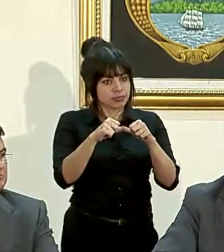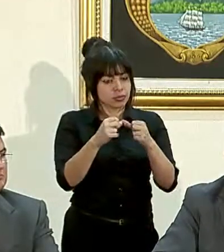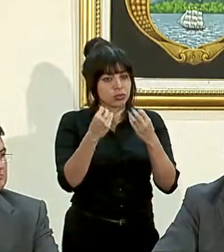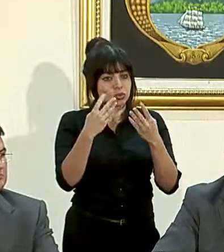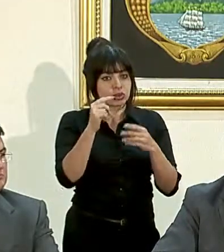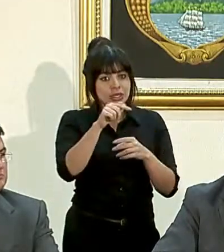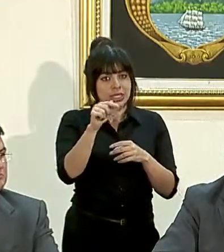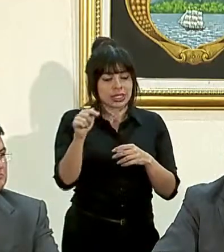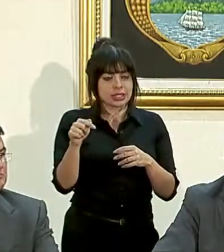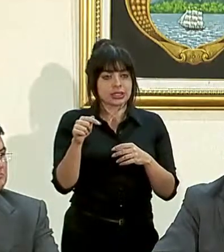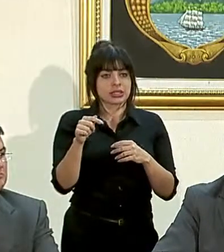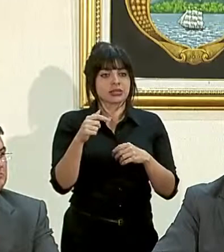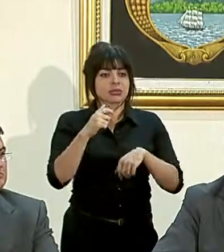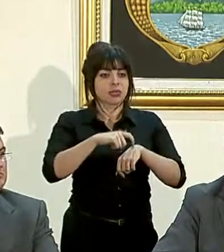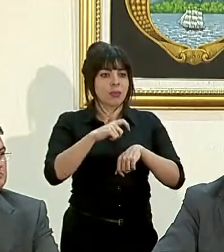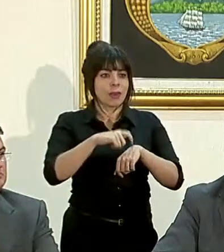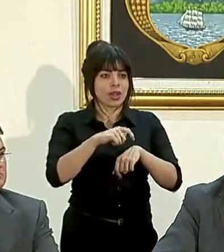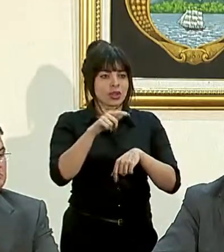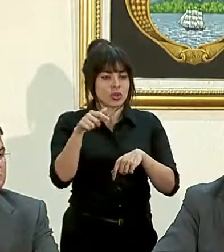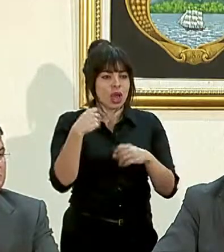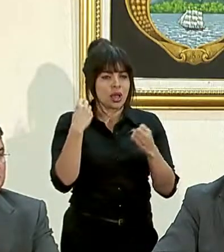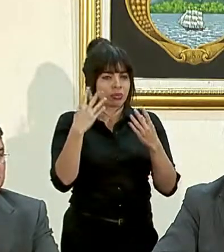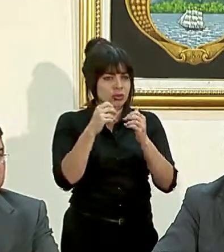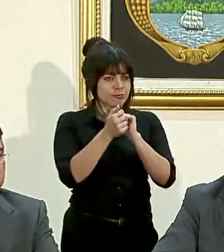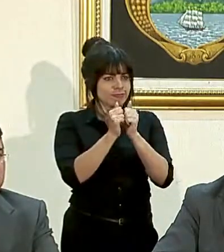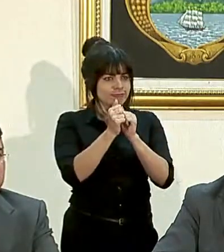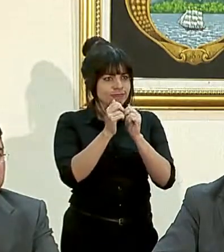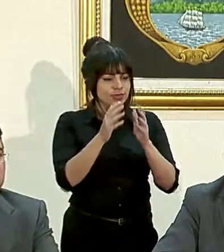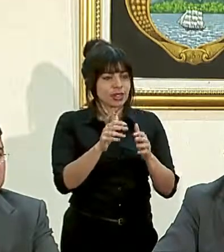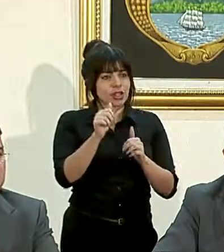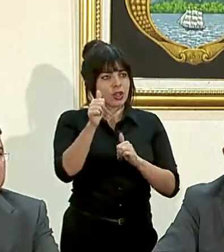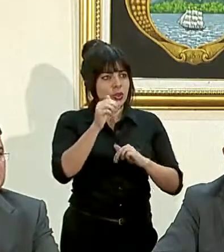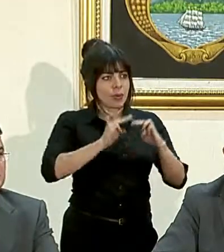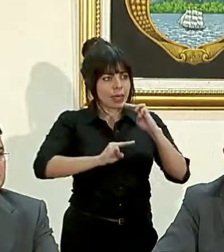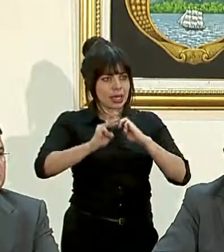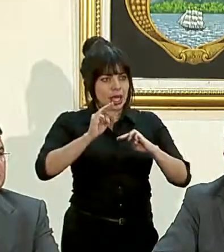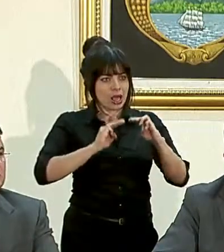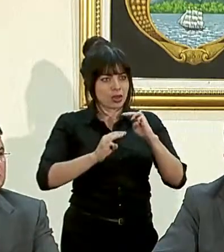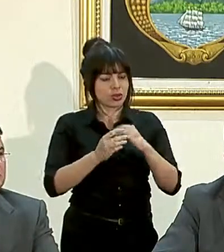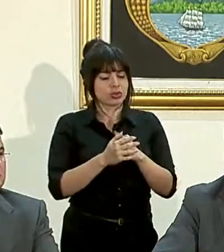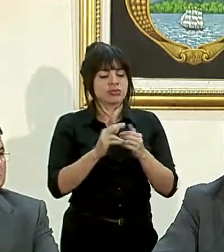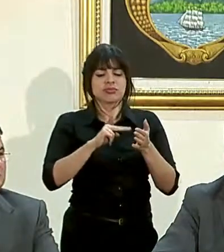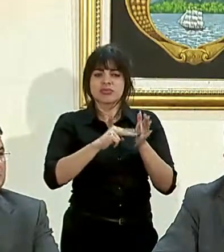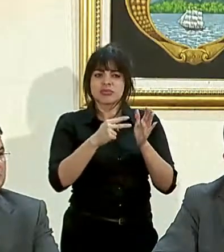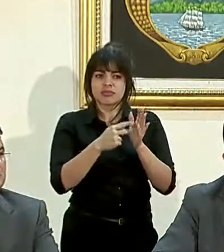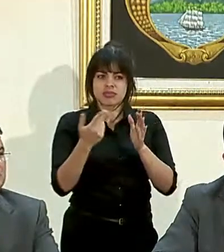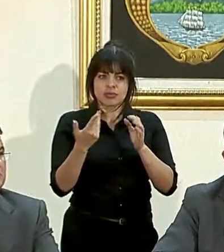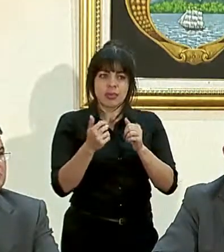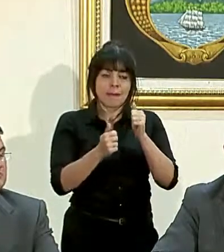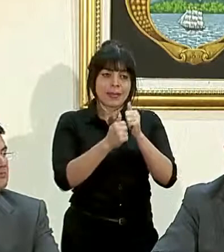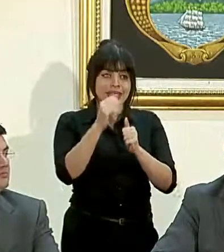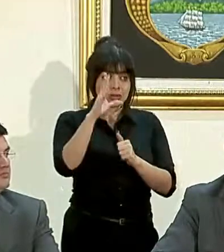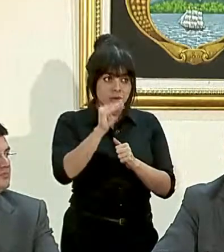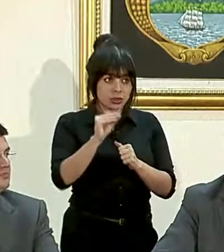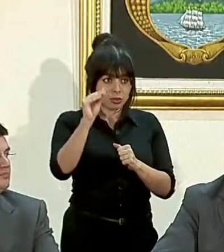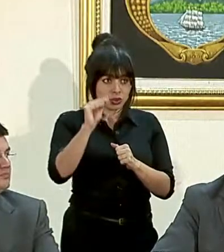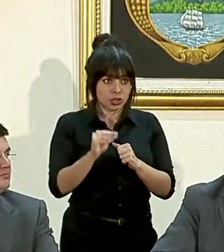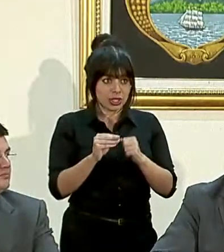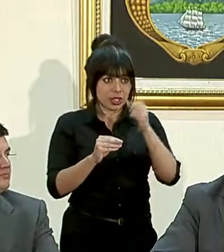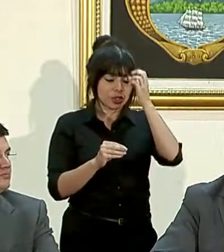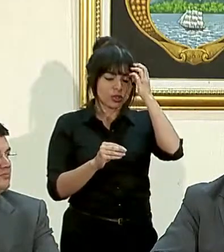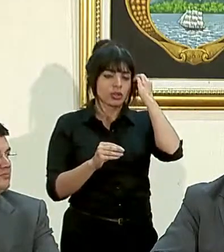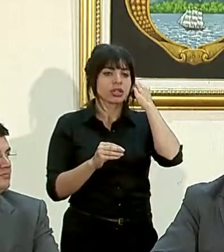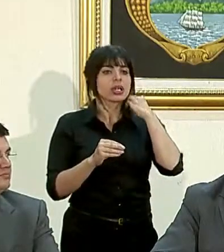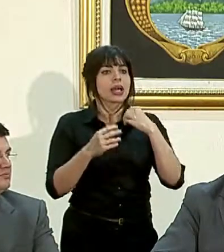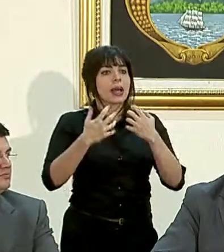muchas de ellas en momentos en que hay gran competitividad en otros mercados. A lo que me refiero es que más del 50%